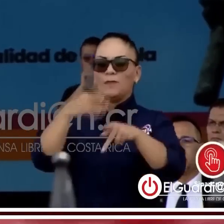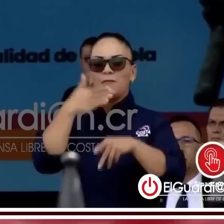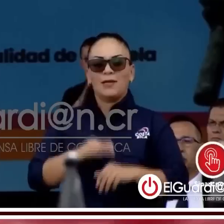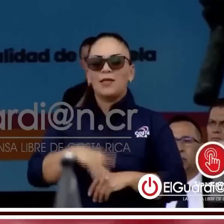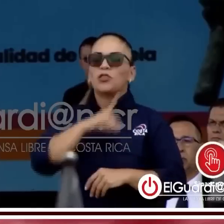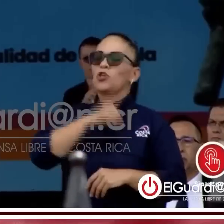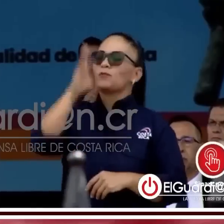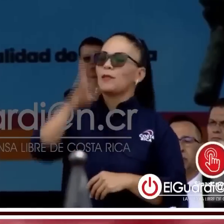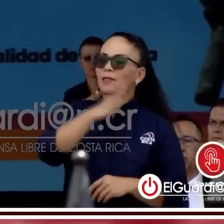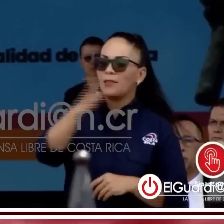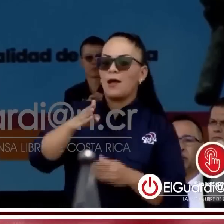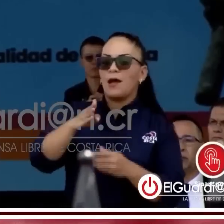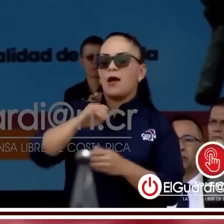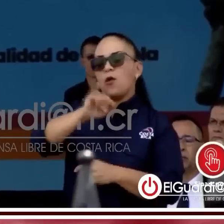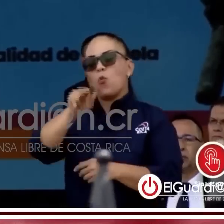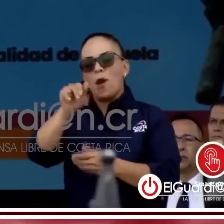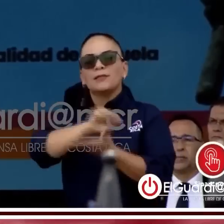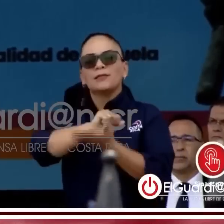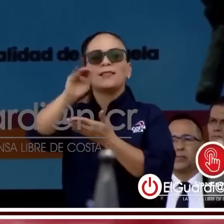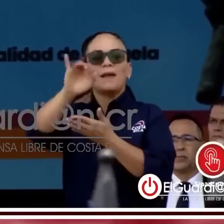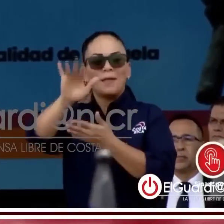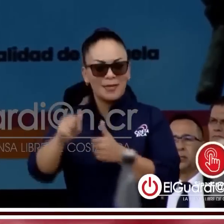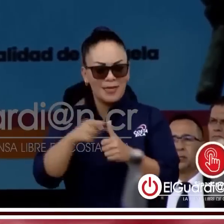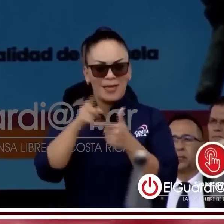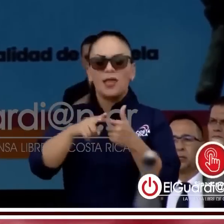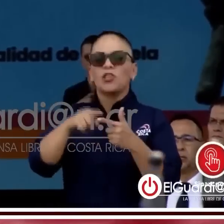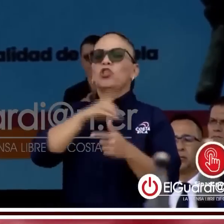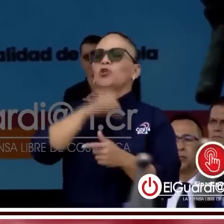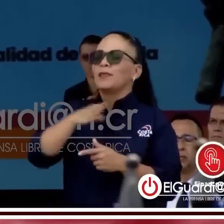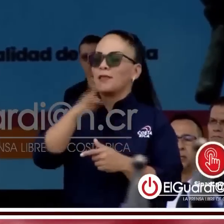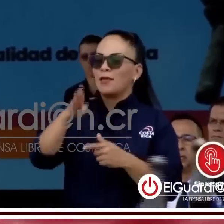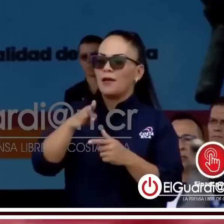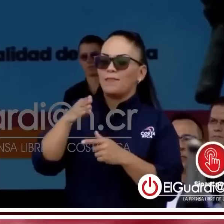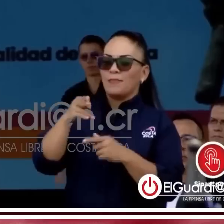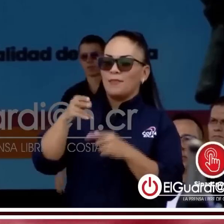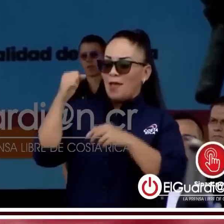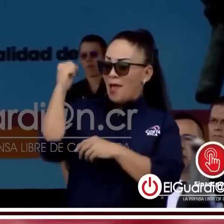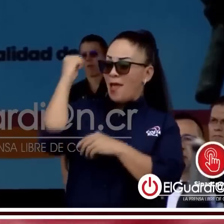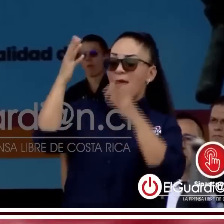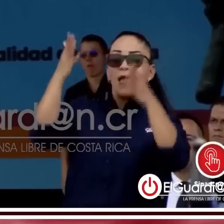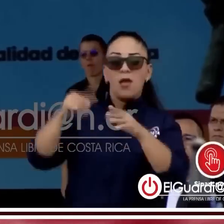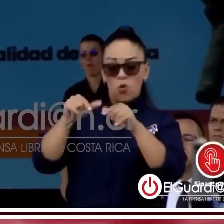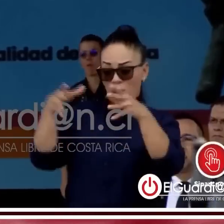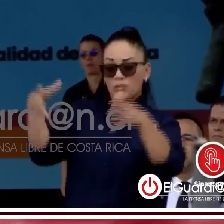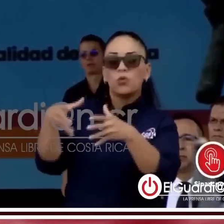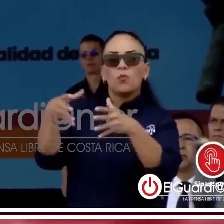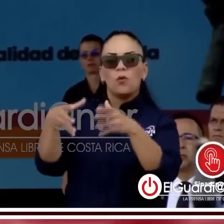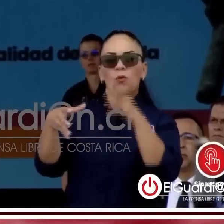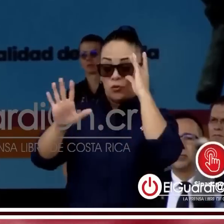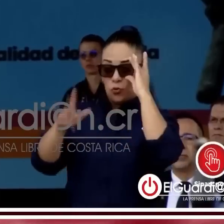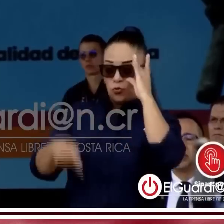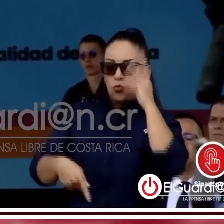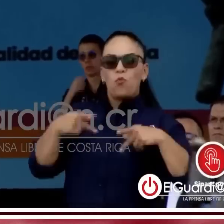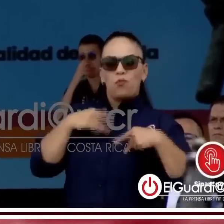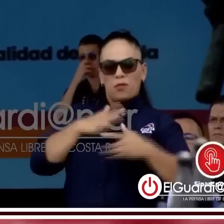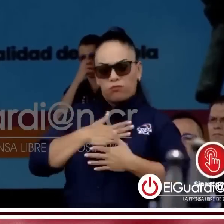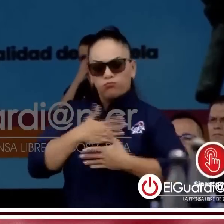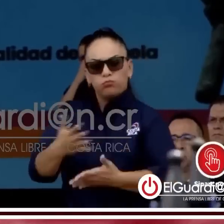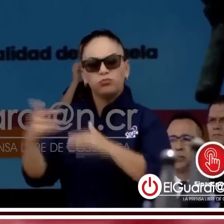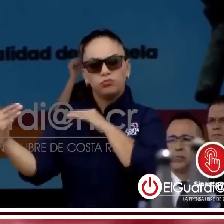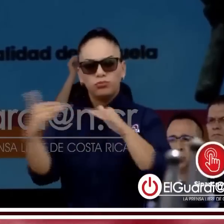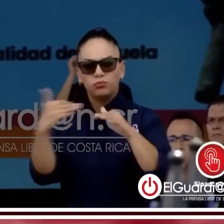a Juan Santamaría, a los héroes que en aquel momento dieron la vida,